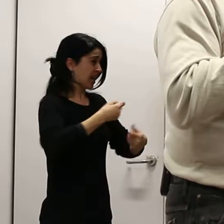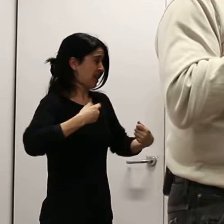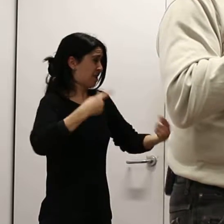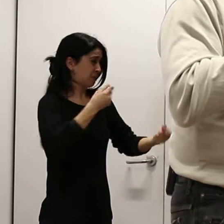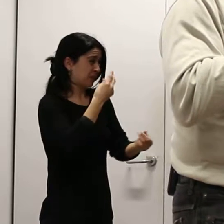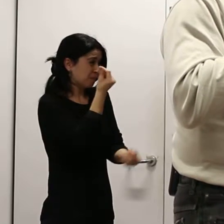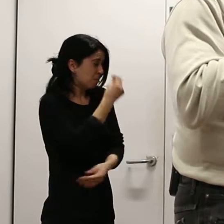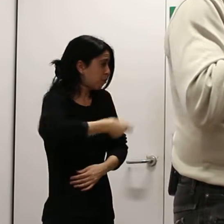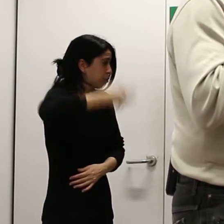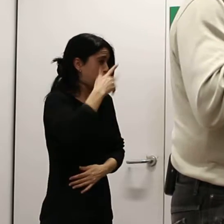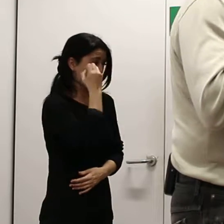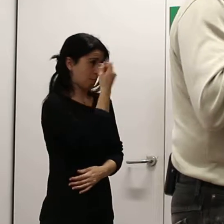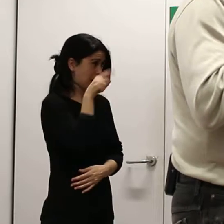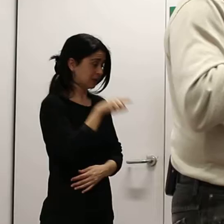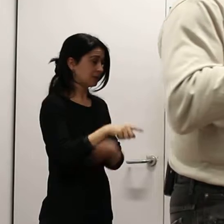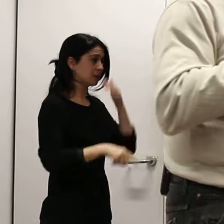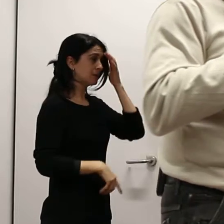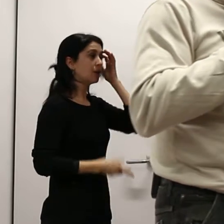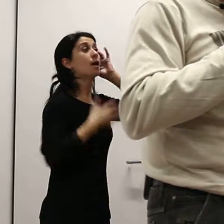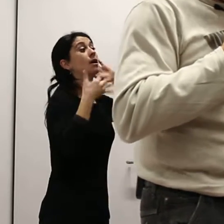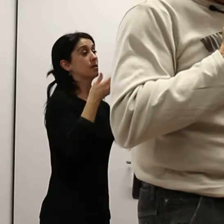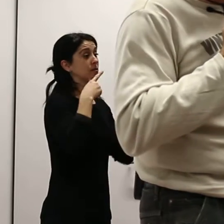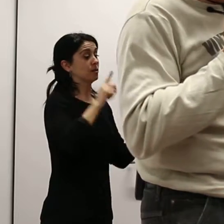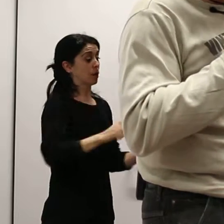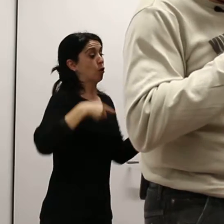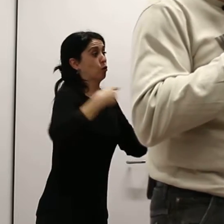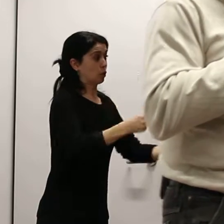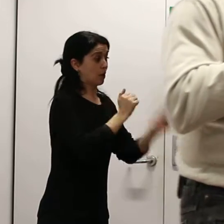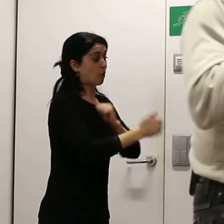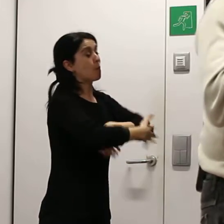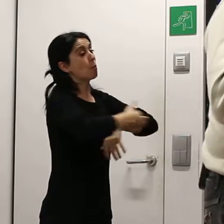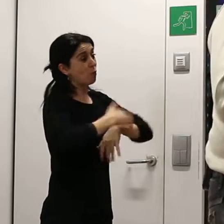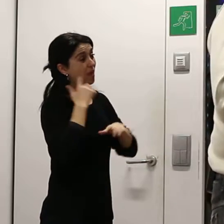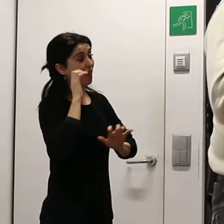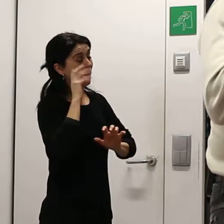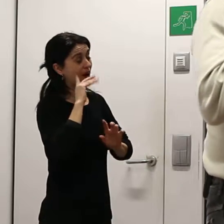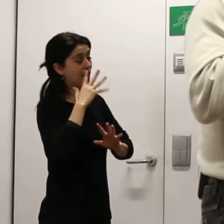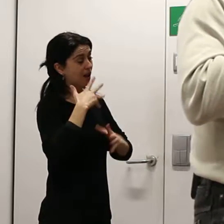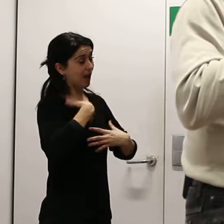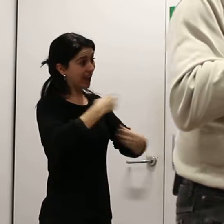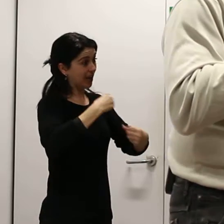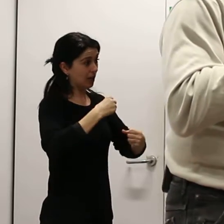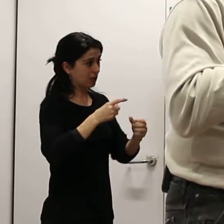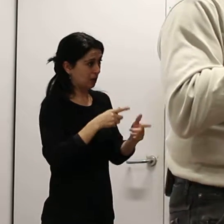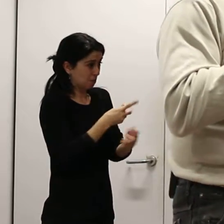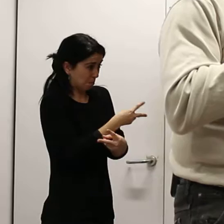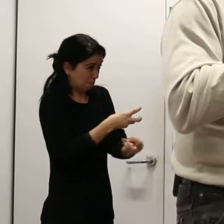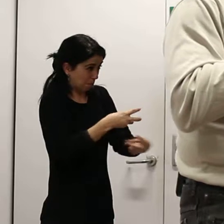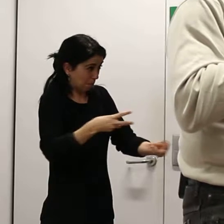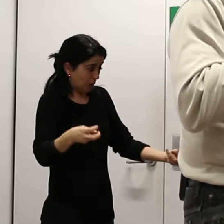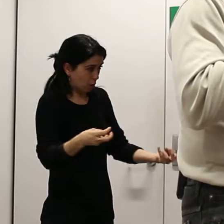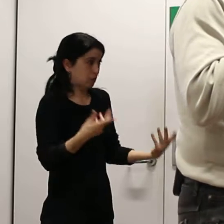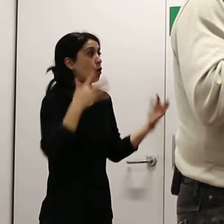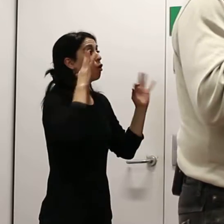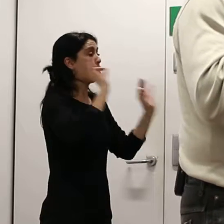energética, se ve agudizada. Pero caray, ¿cómo no se va a ver agudizada si las cinco empresas que